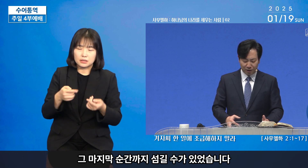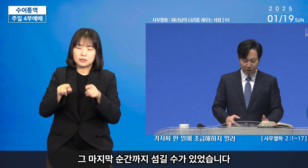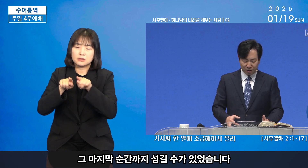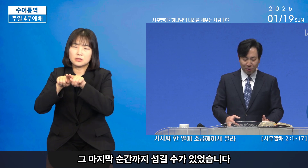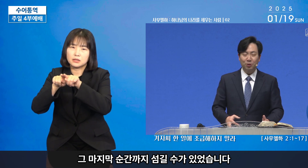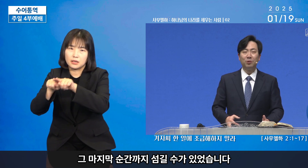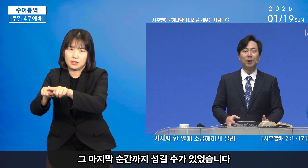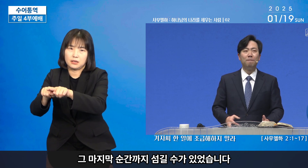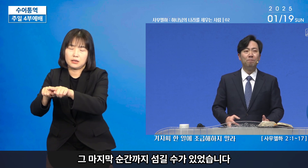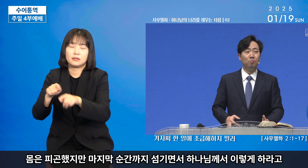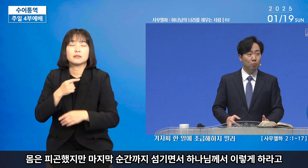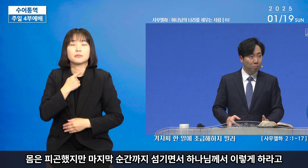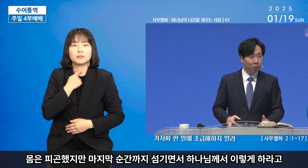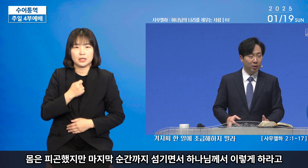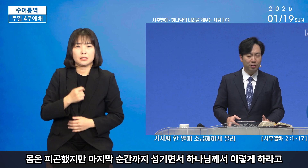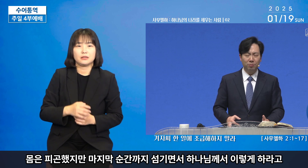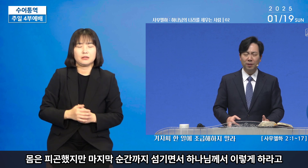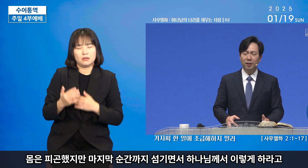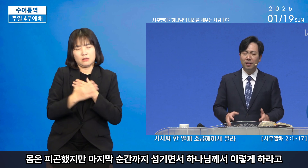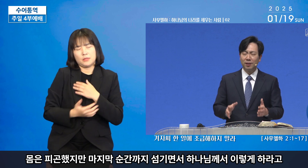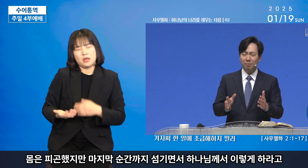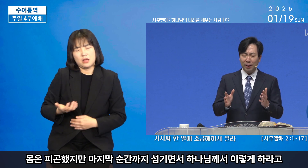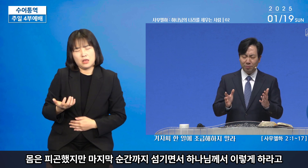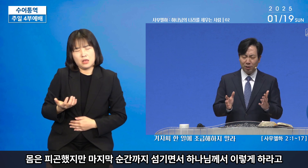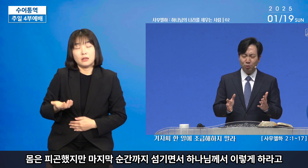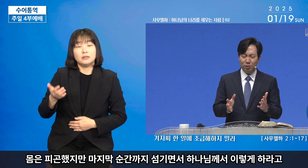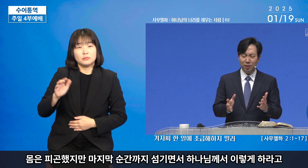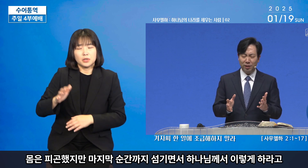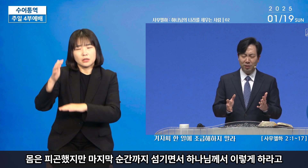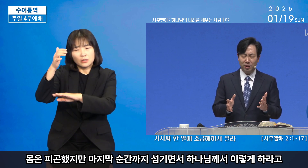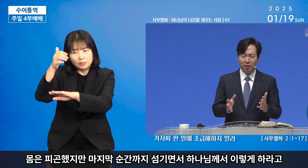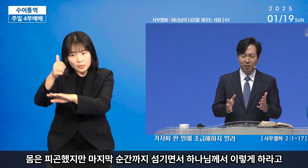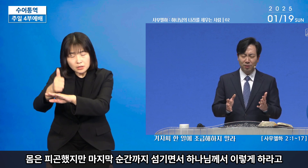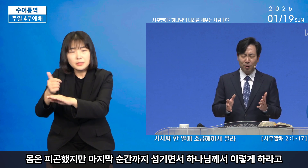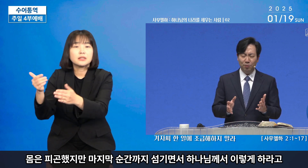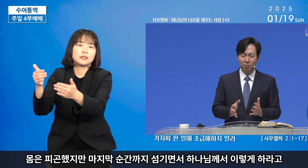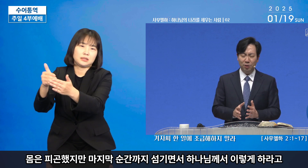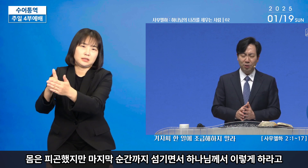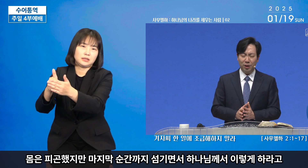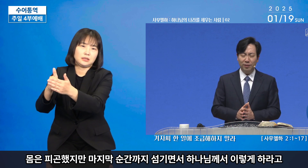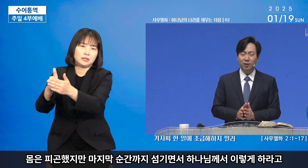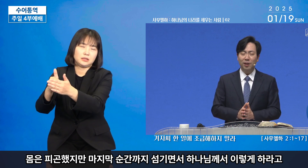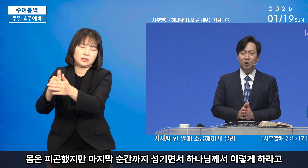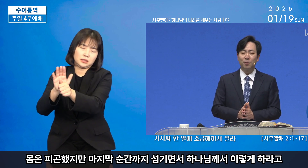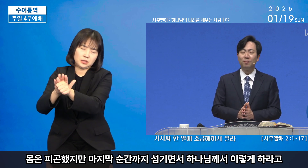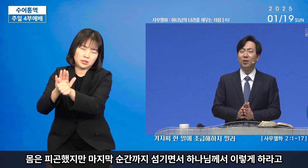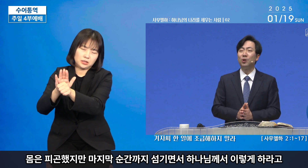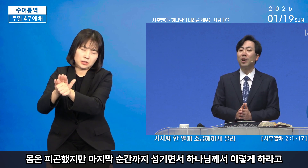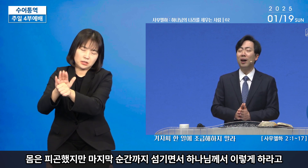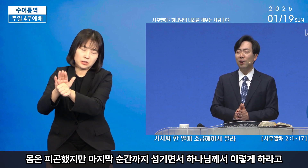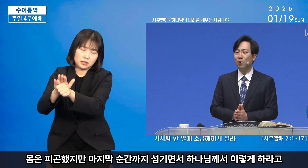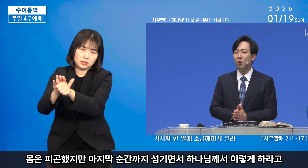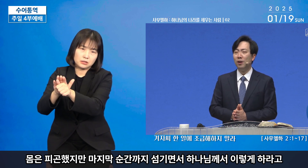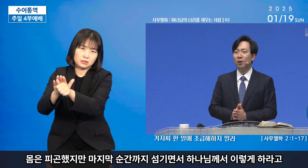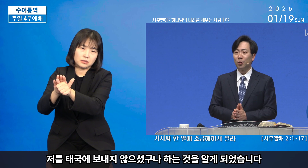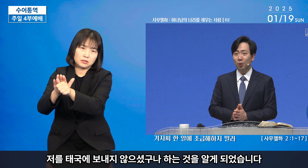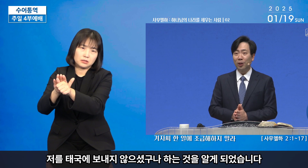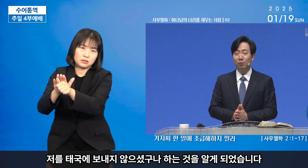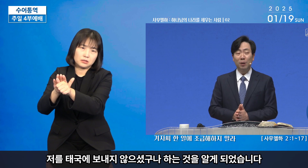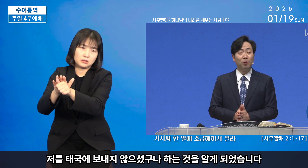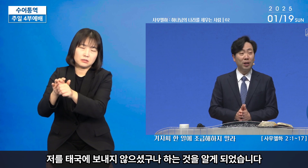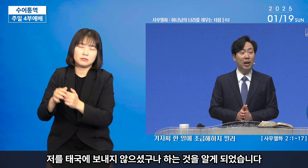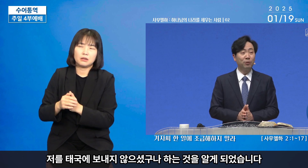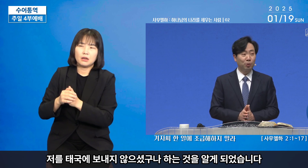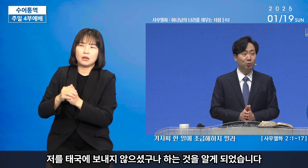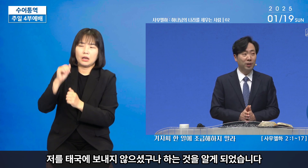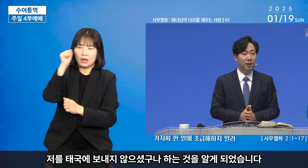수가 있었습니다. 몸은 피곤했지만 그 마지막 순간까지 섬기면서 하나님께서 이렇게 하라고 저를